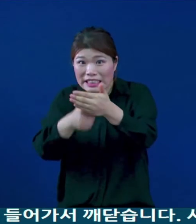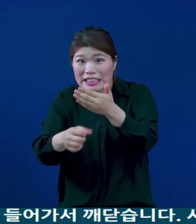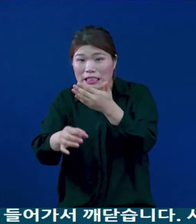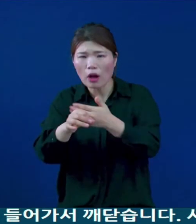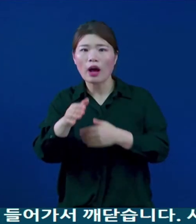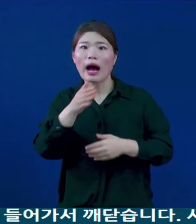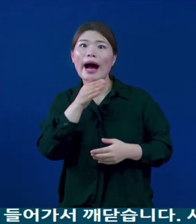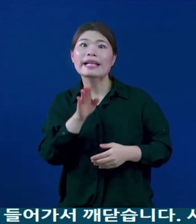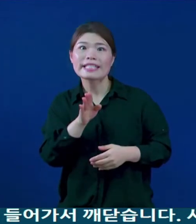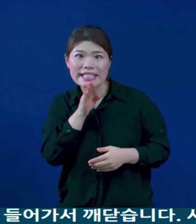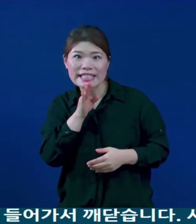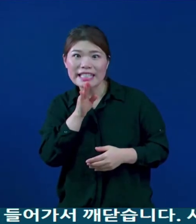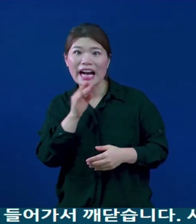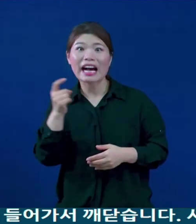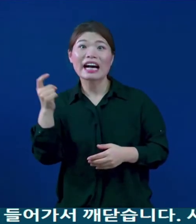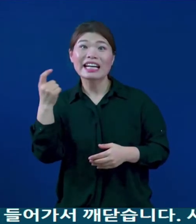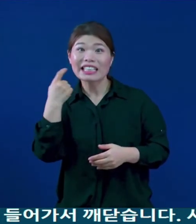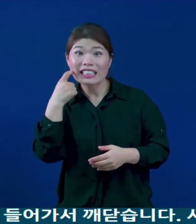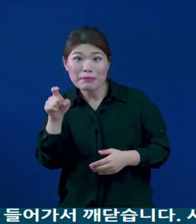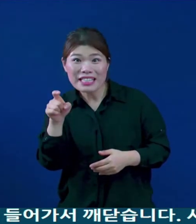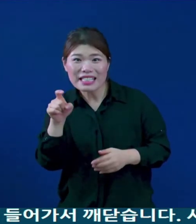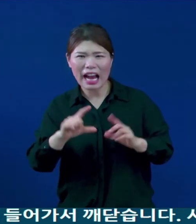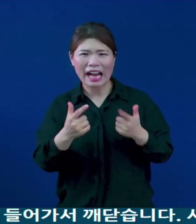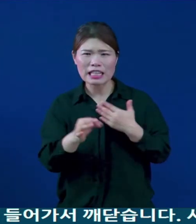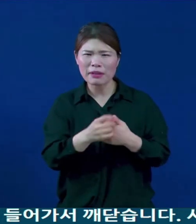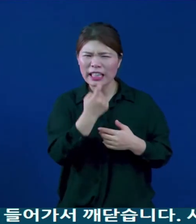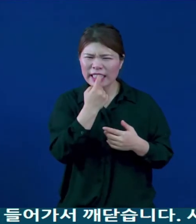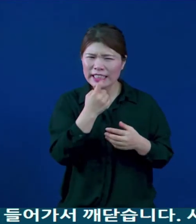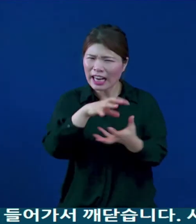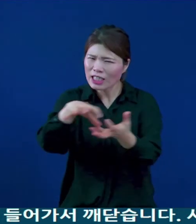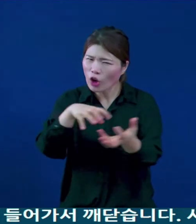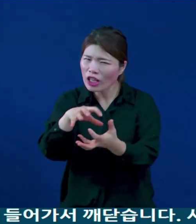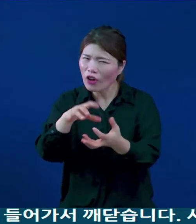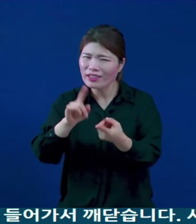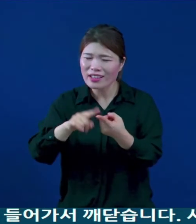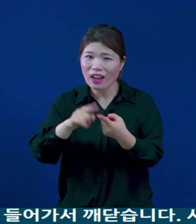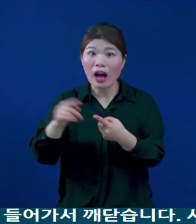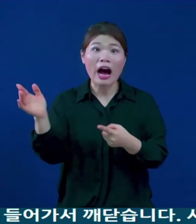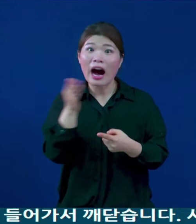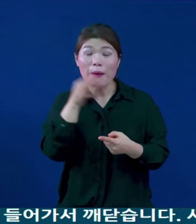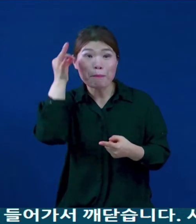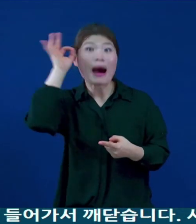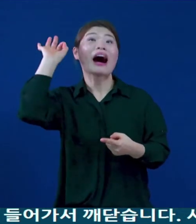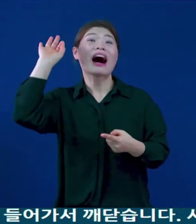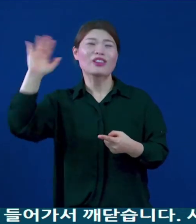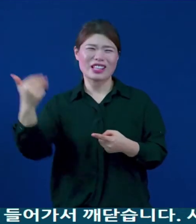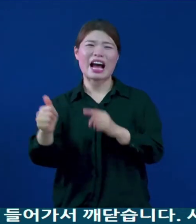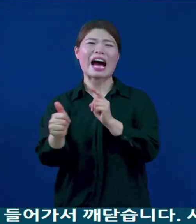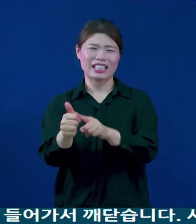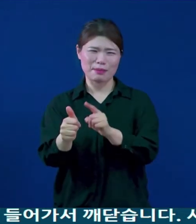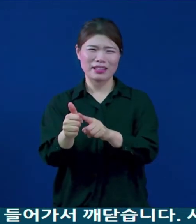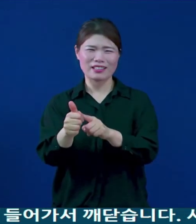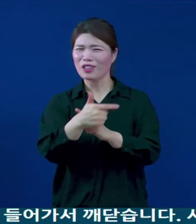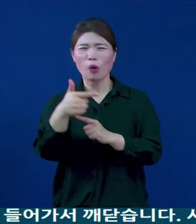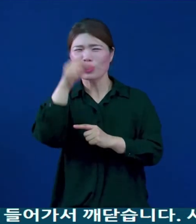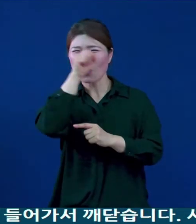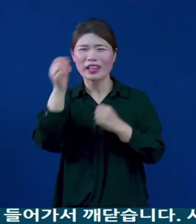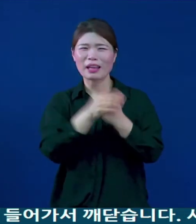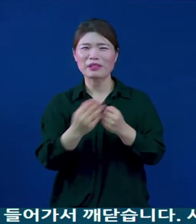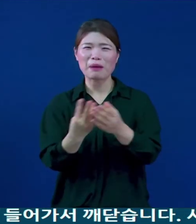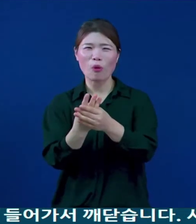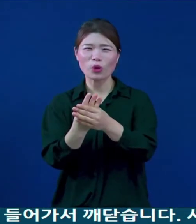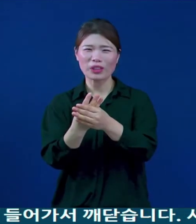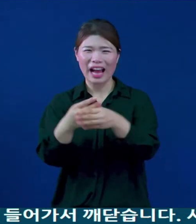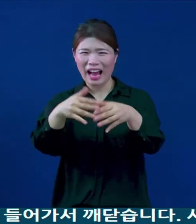금인지 은이랑 섞인 건지 알 수 있다. 아르키메데스가 그거 깨달은 거예요. 너무 좋아가지고, 원래 좀 천재들이 그렇잖아요. 너무 좋으니까 그냥